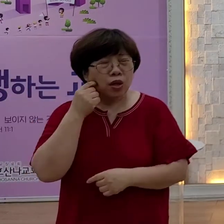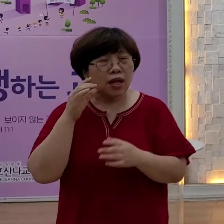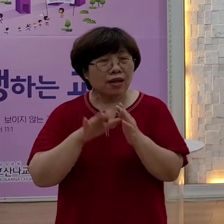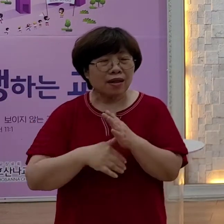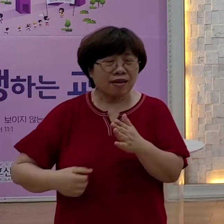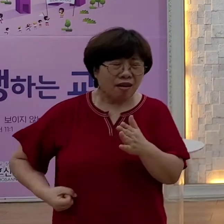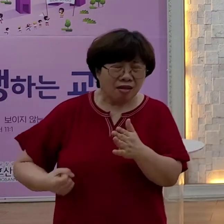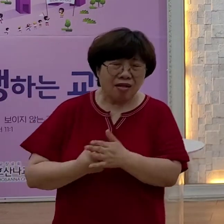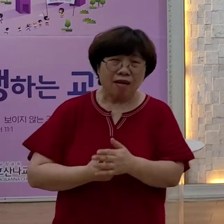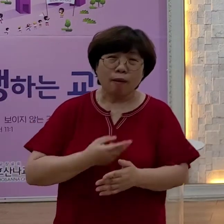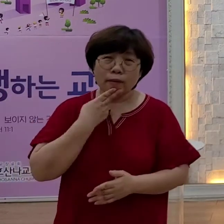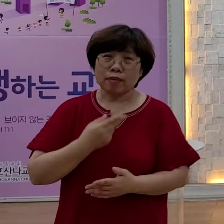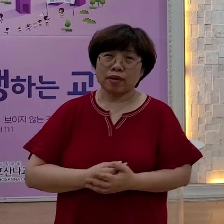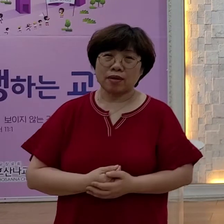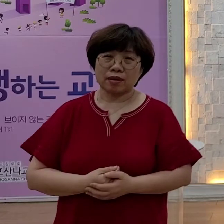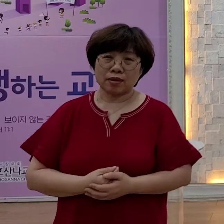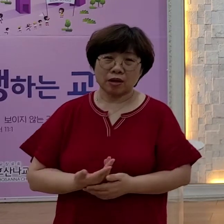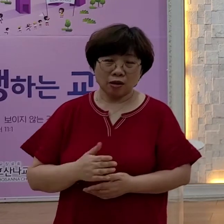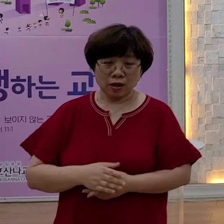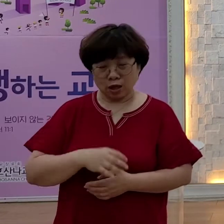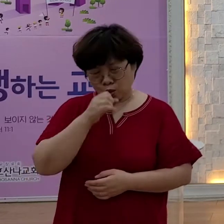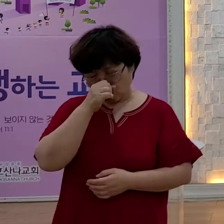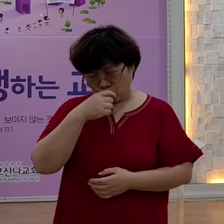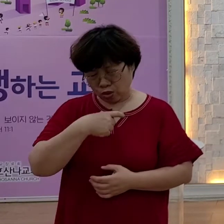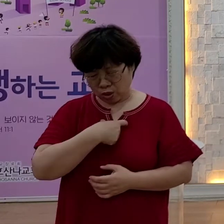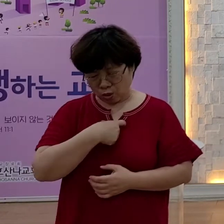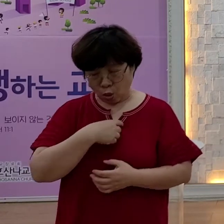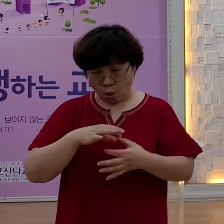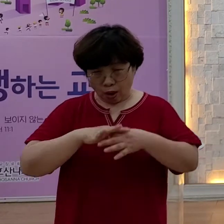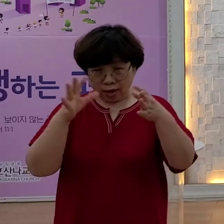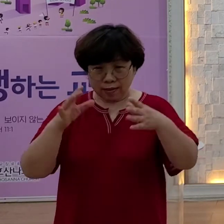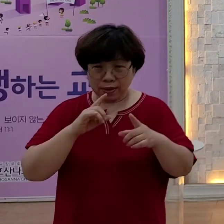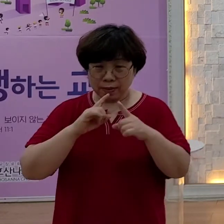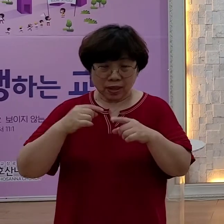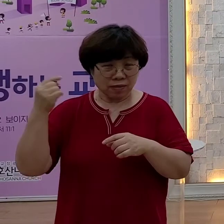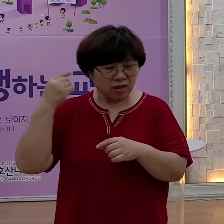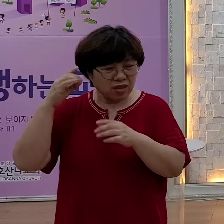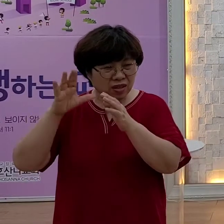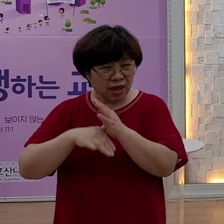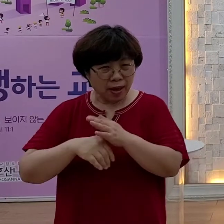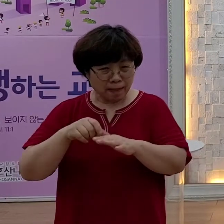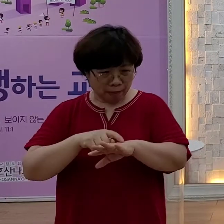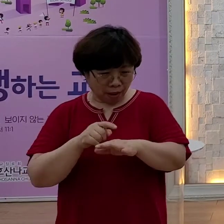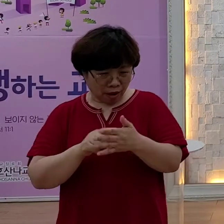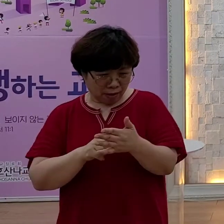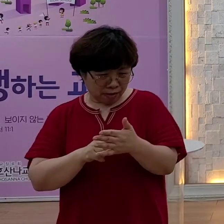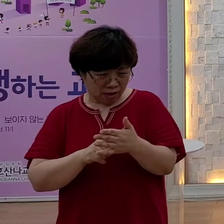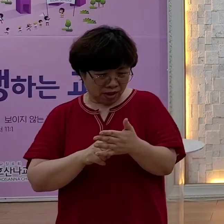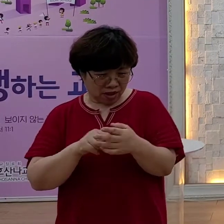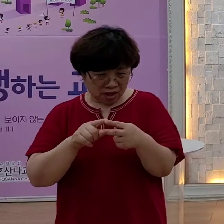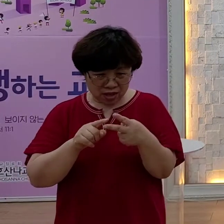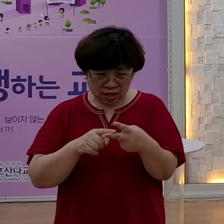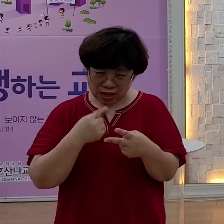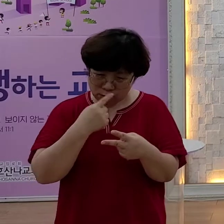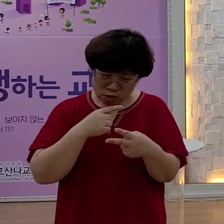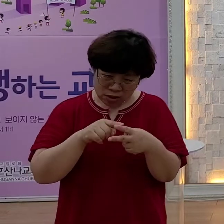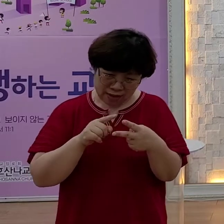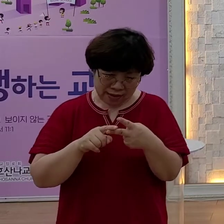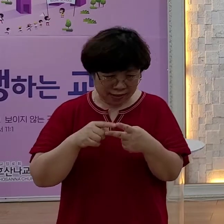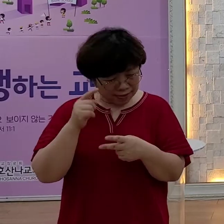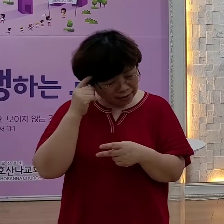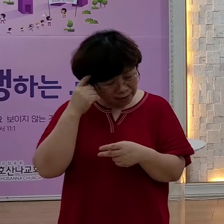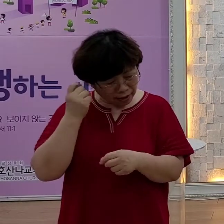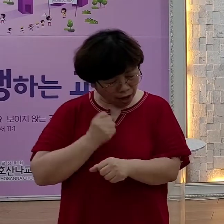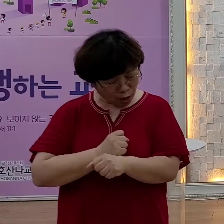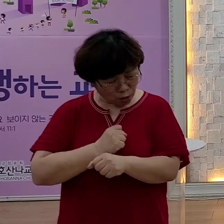뭔가 말씀이 좋든 싫든 이 말씀이 우리가 들리면 우리는 반드시 뭔가 마음으로든 입술로든 뭔가 생각을 하고